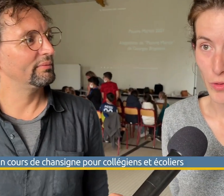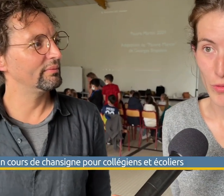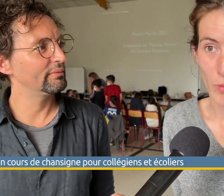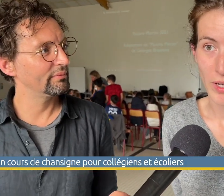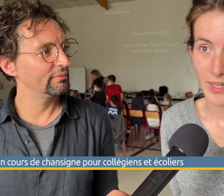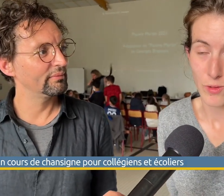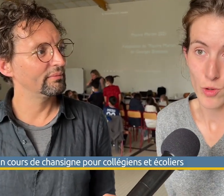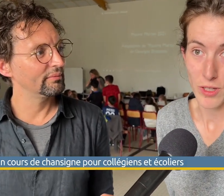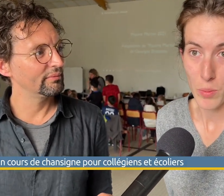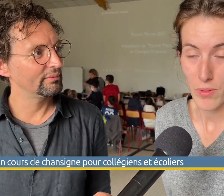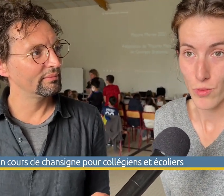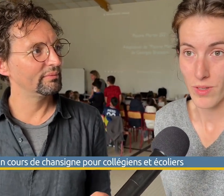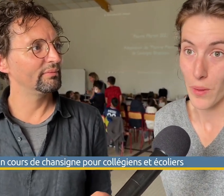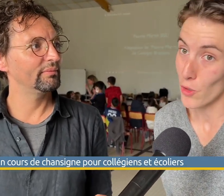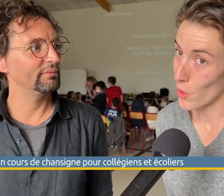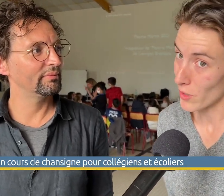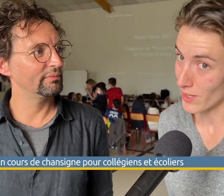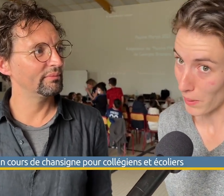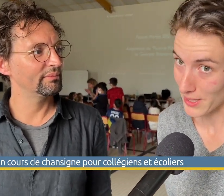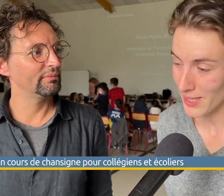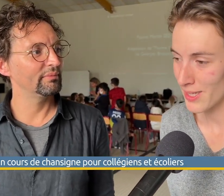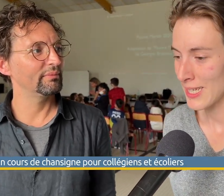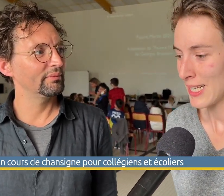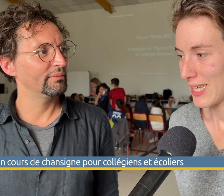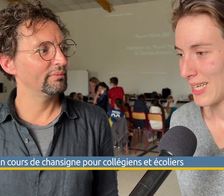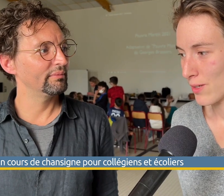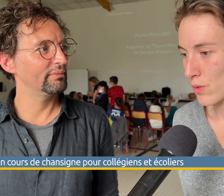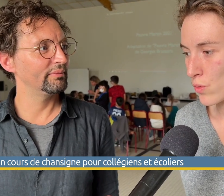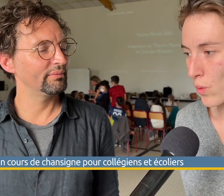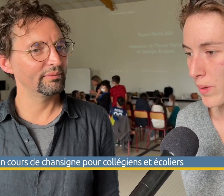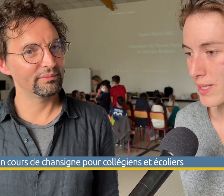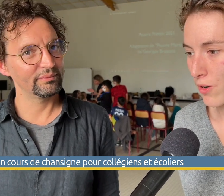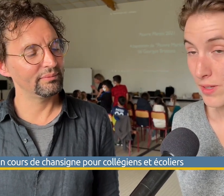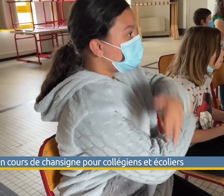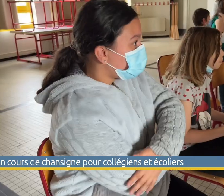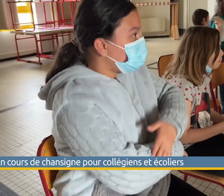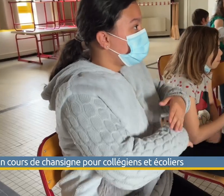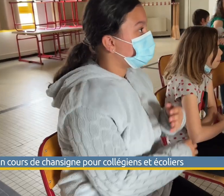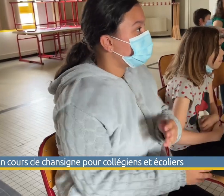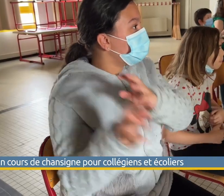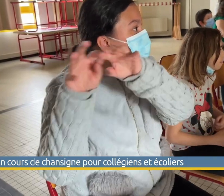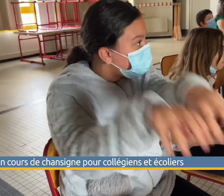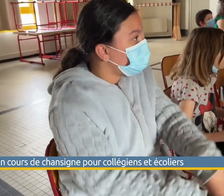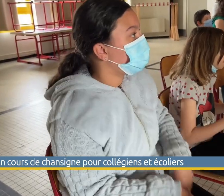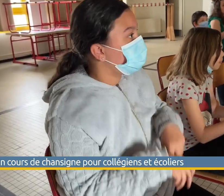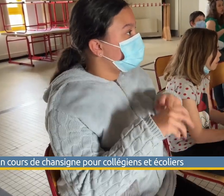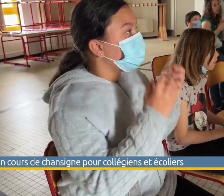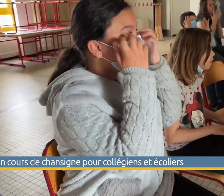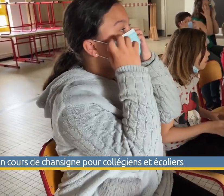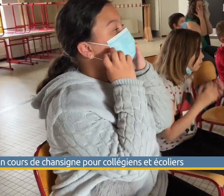forme d'art qu'ils ne connaissent pas, vu que c'est pas une langue qu'ils pratiquent. Et d'autre part, ça leur fait travailler des choses qu'ils n'ont pas l'habitude de travailler au